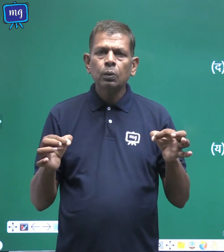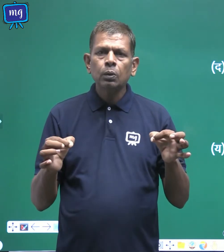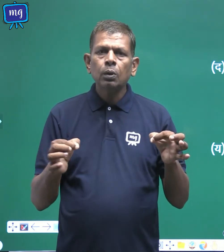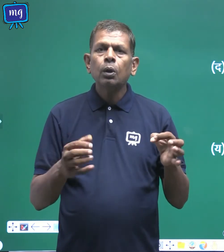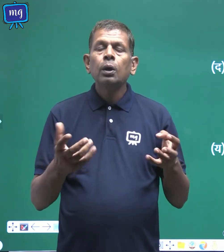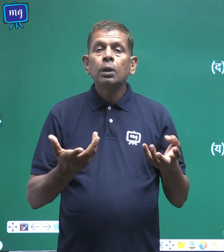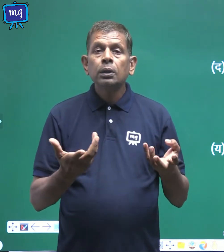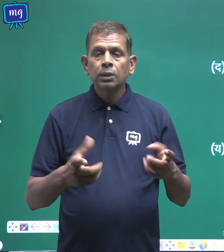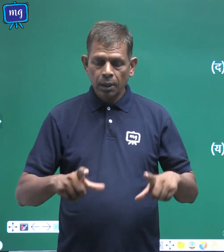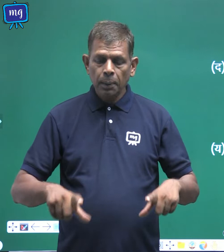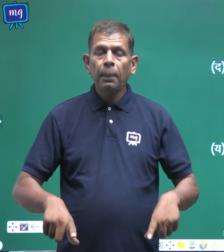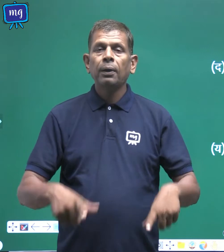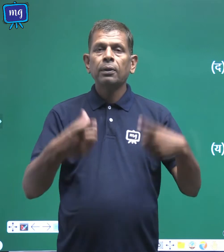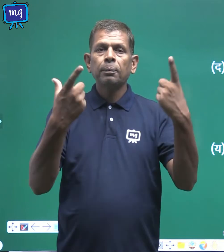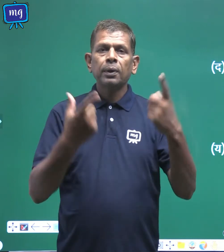किसी पादप के